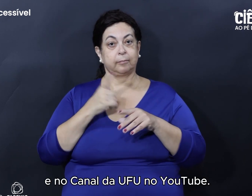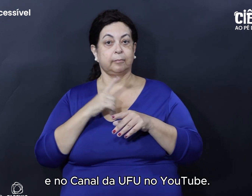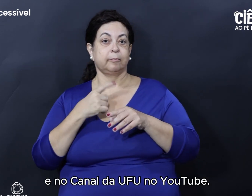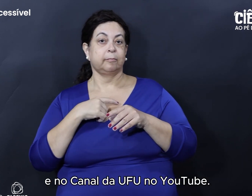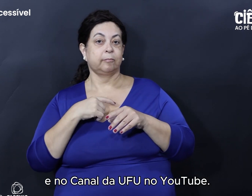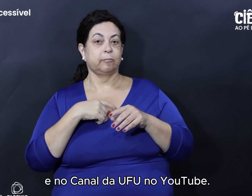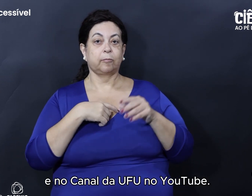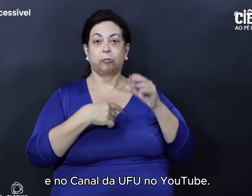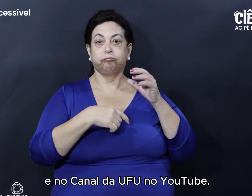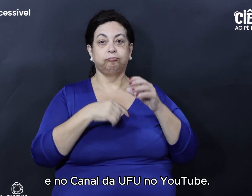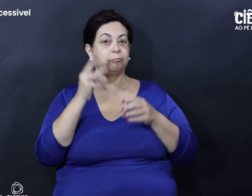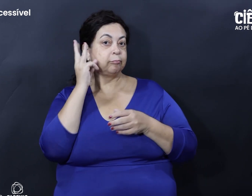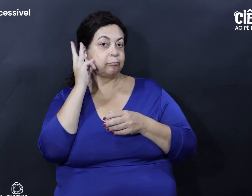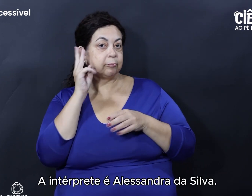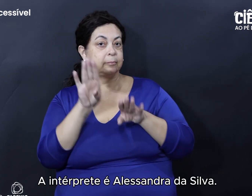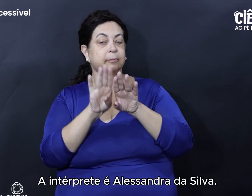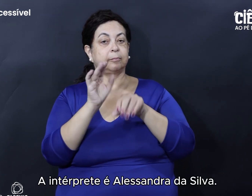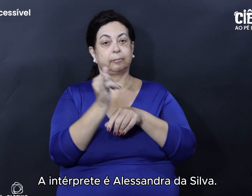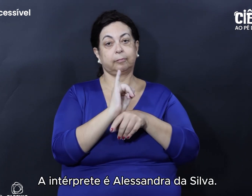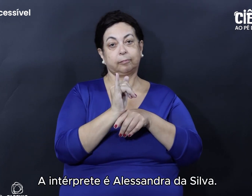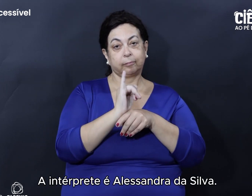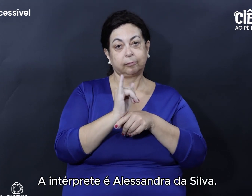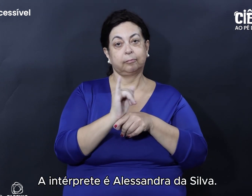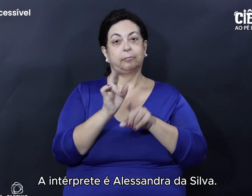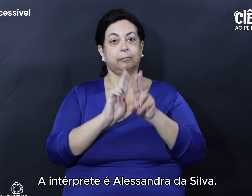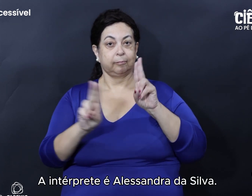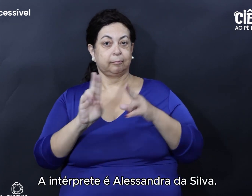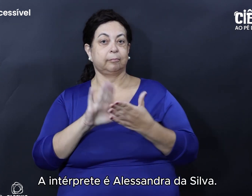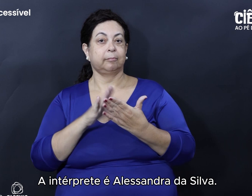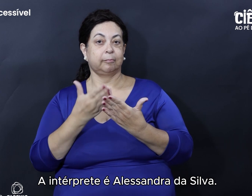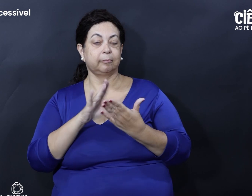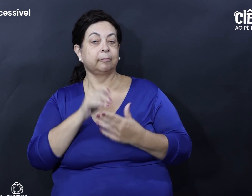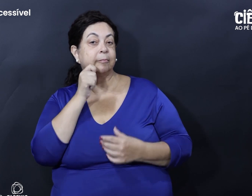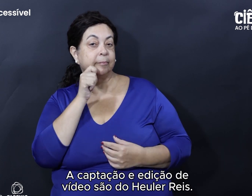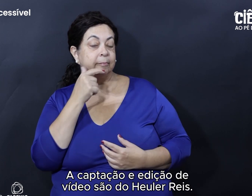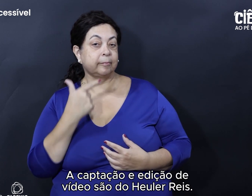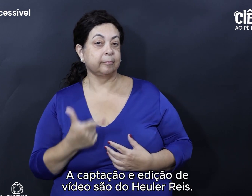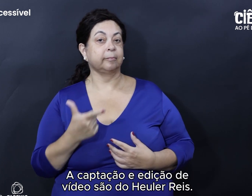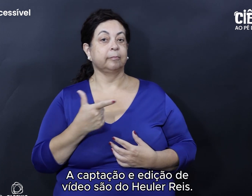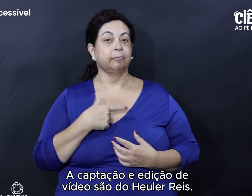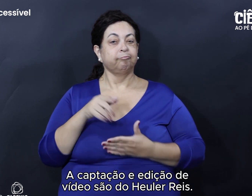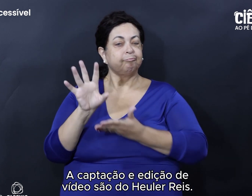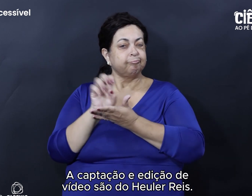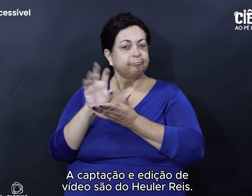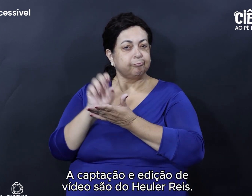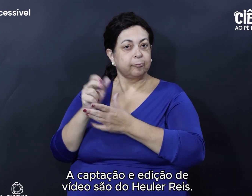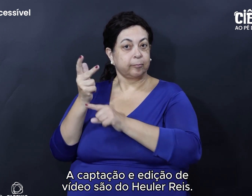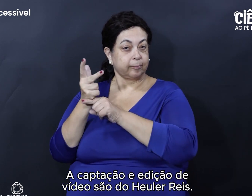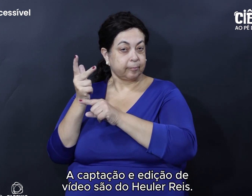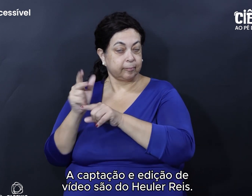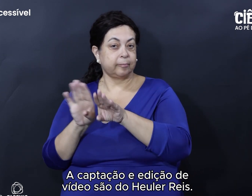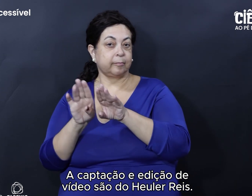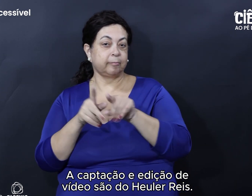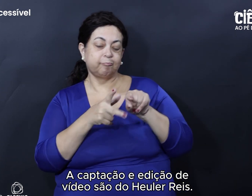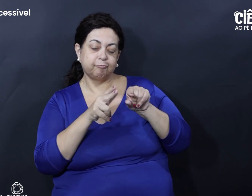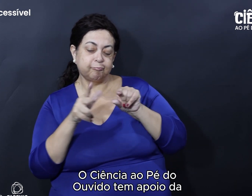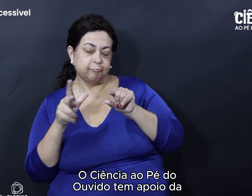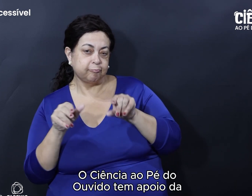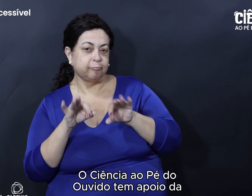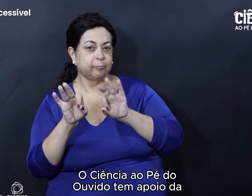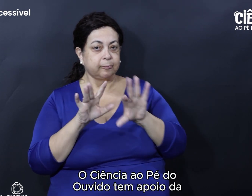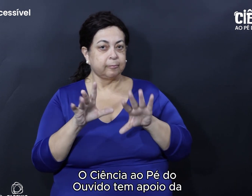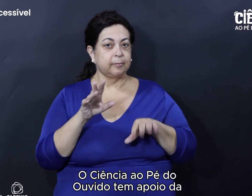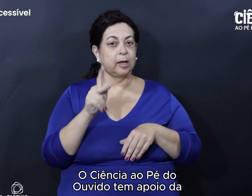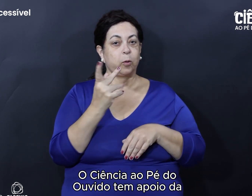e no canal da UFO no YouTube. A intérprete é a Alessandra da Silva. Captação e edição de vídeo são do Euler Reis.